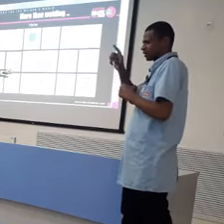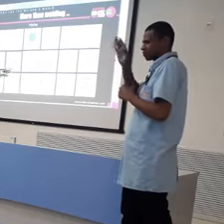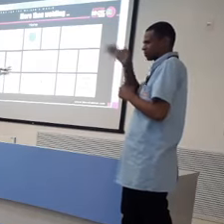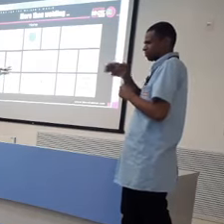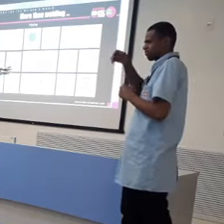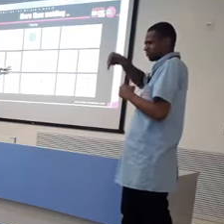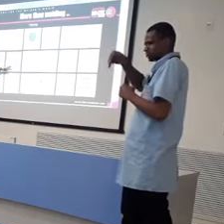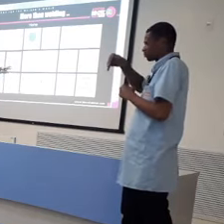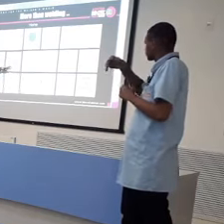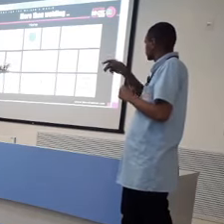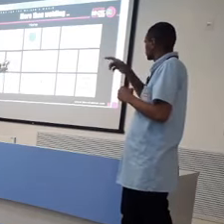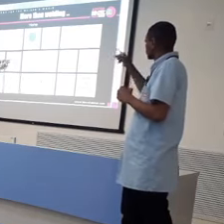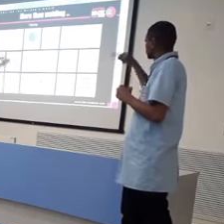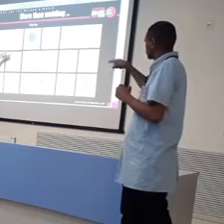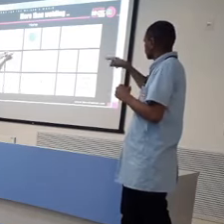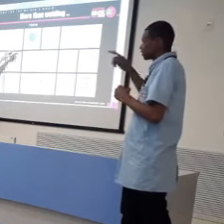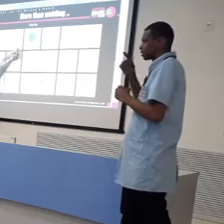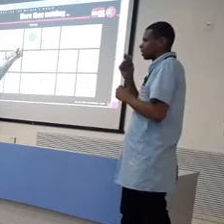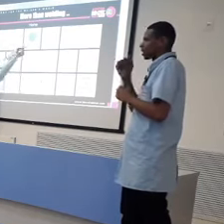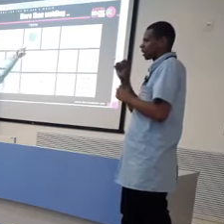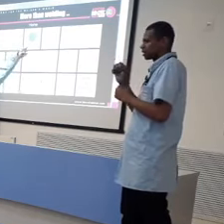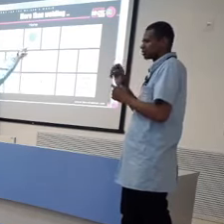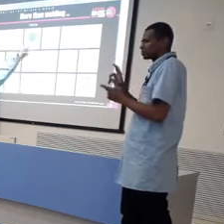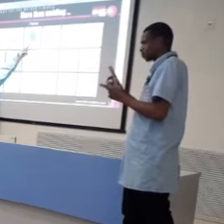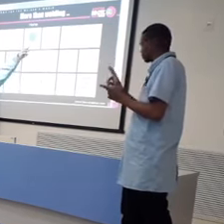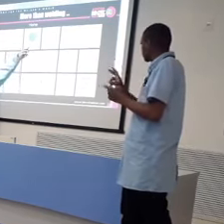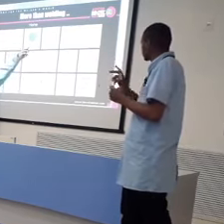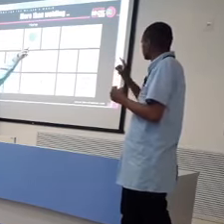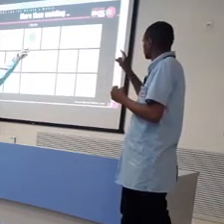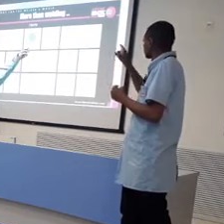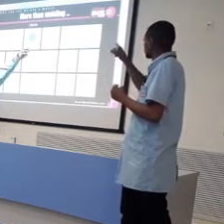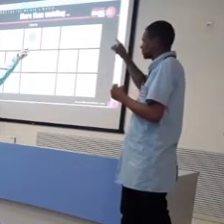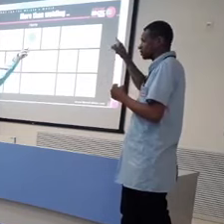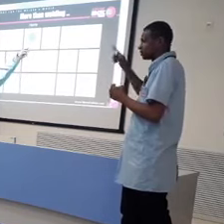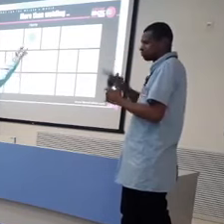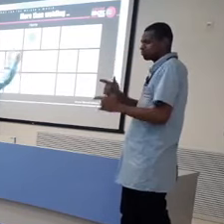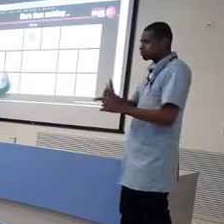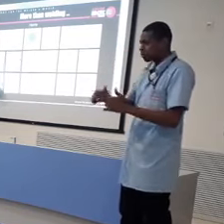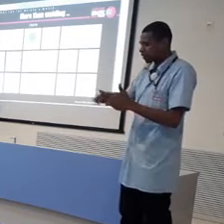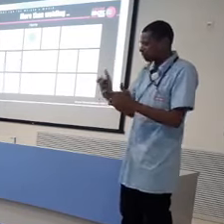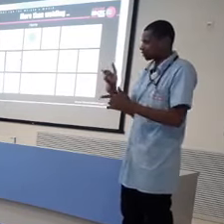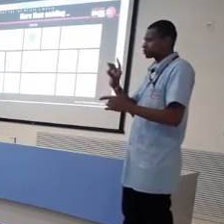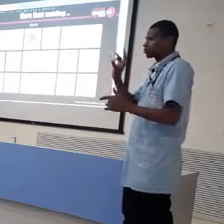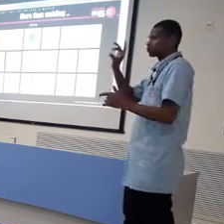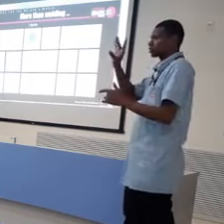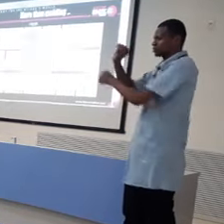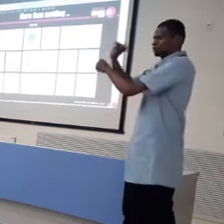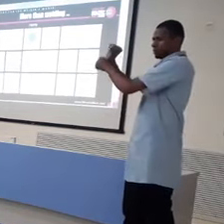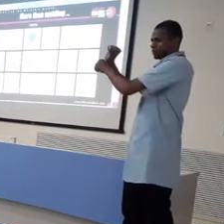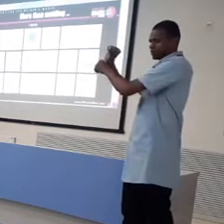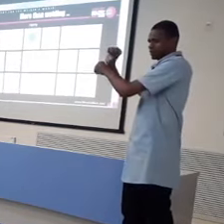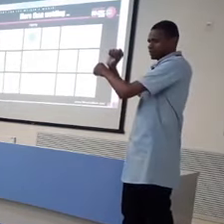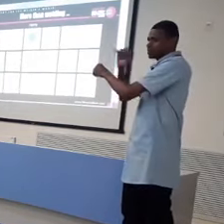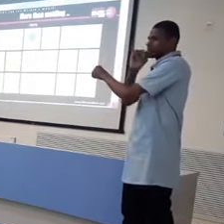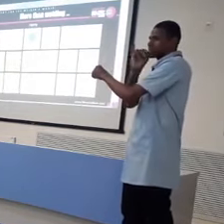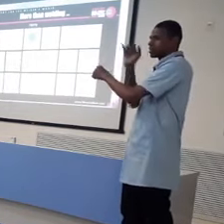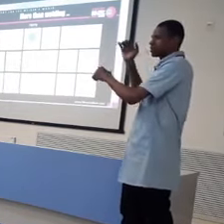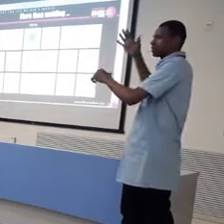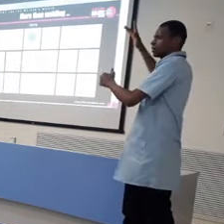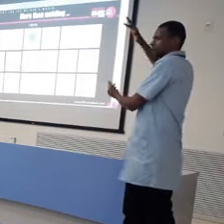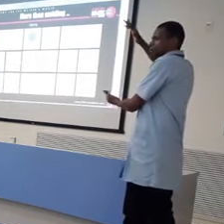ele o tipo de gás que você está utilizando. Se der algum problema, ele pode parar. Que tipo de problema? Faltou gás, a pressão